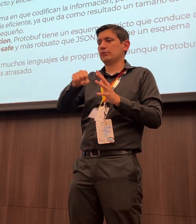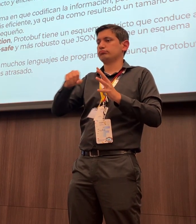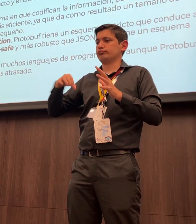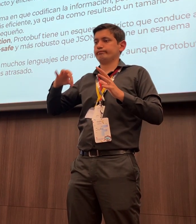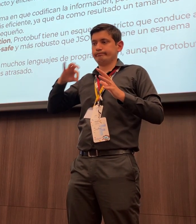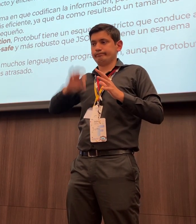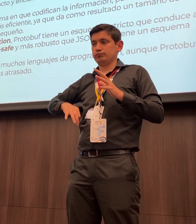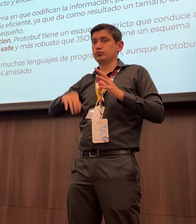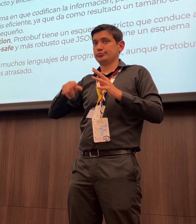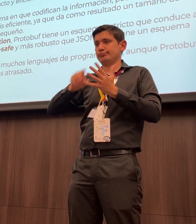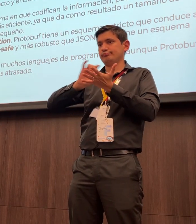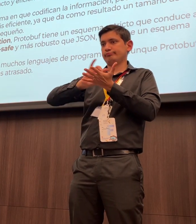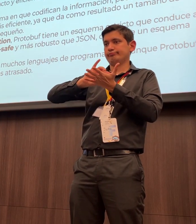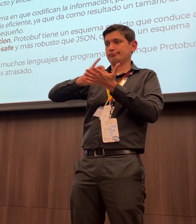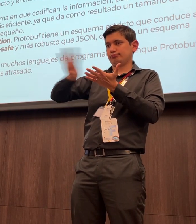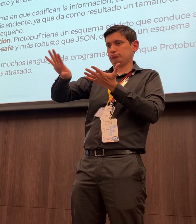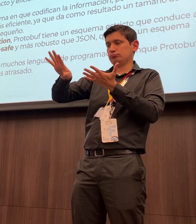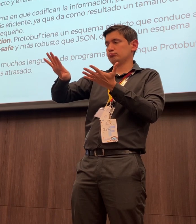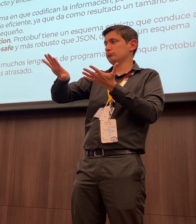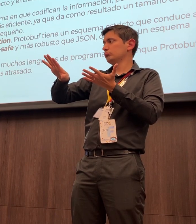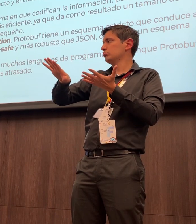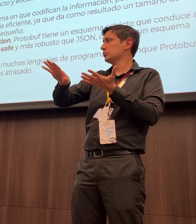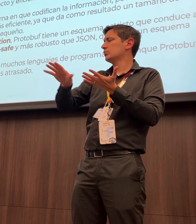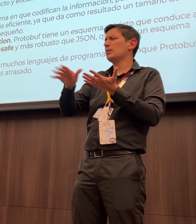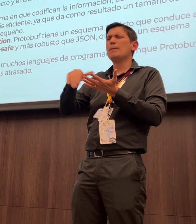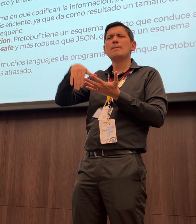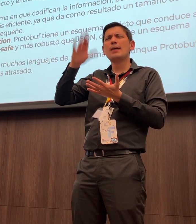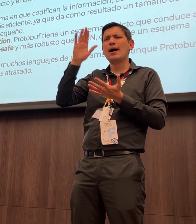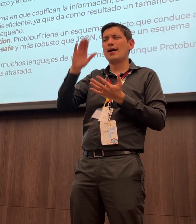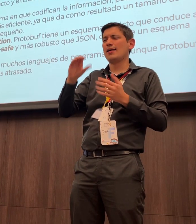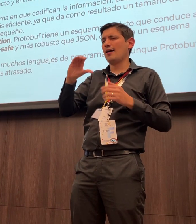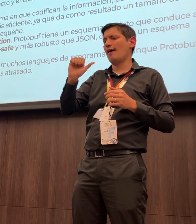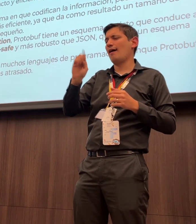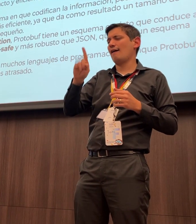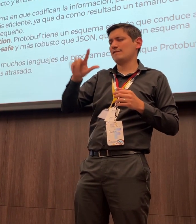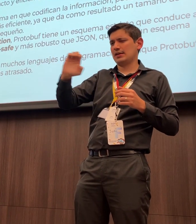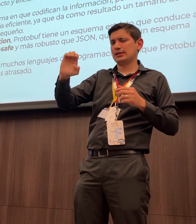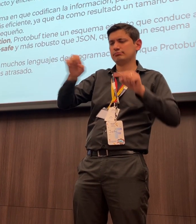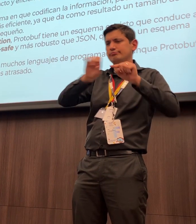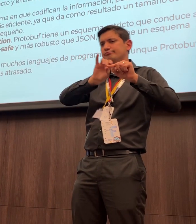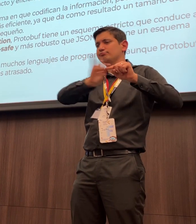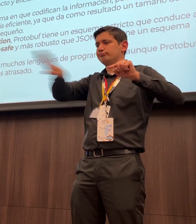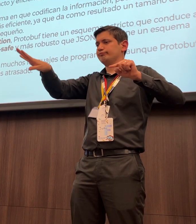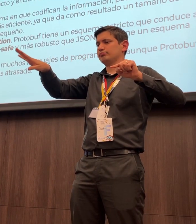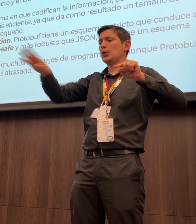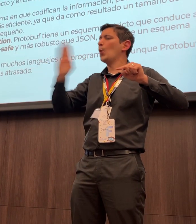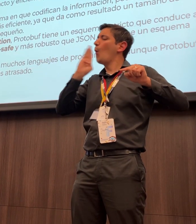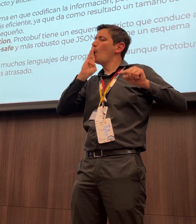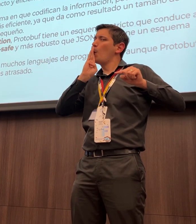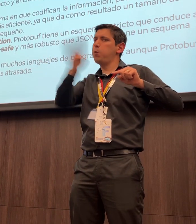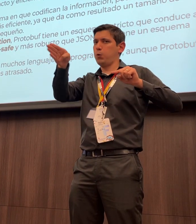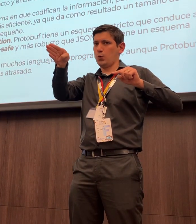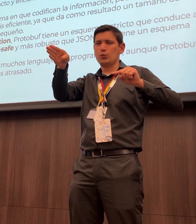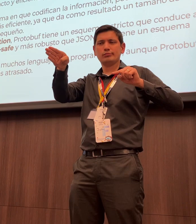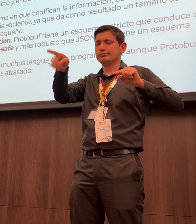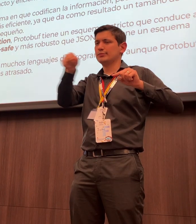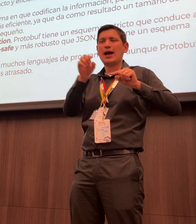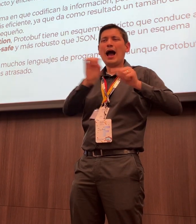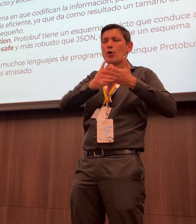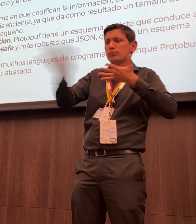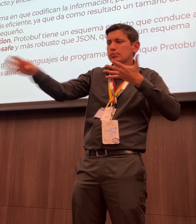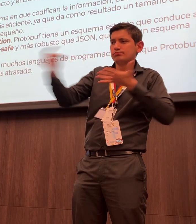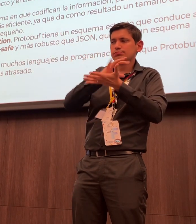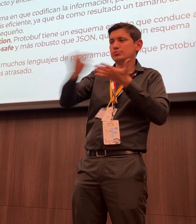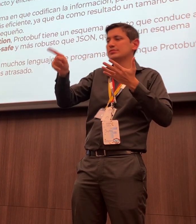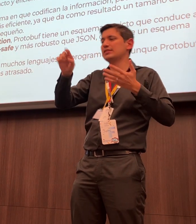eficiencia de pasar ese mensaje básicamente por el cable, ¿no? O sea, entonces va a haber una rapidez en cuanto a todos los mensajes que nos están